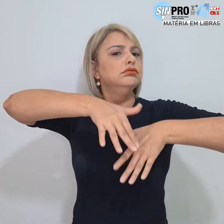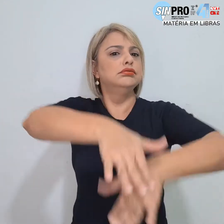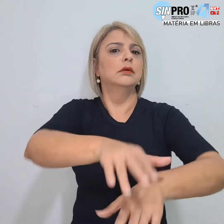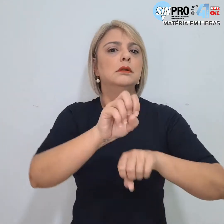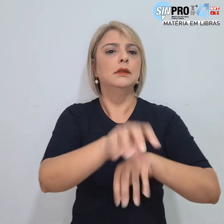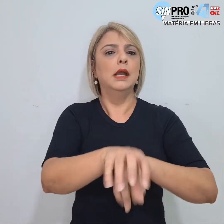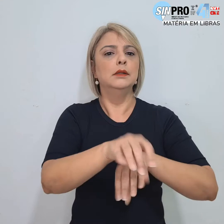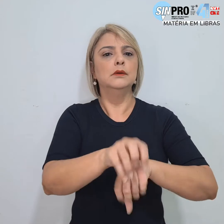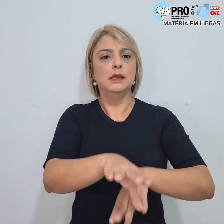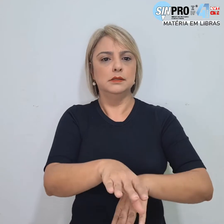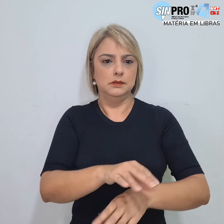educação.